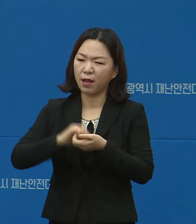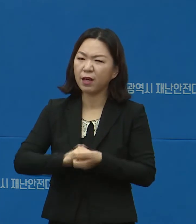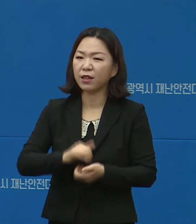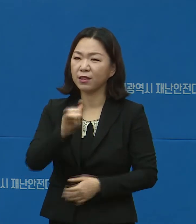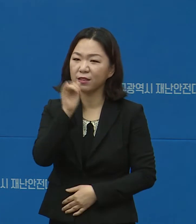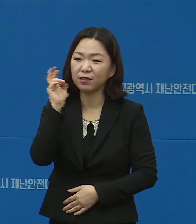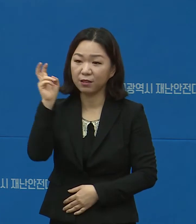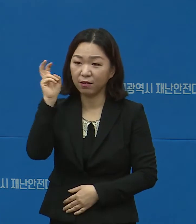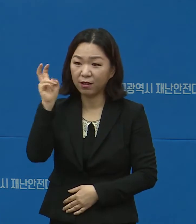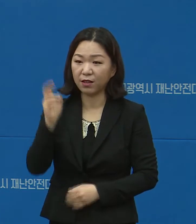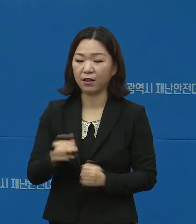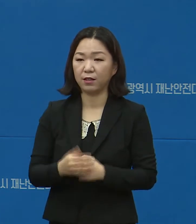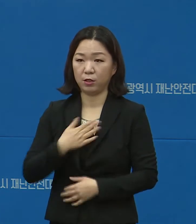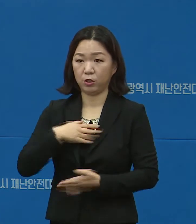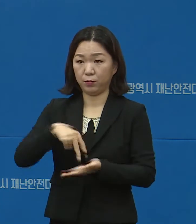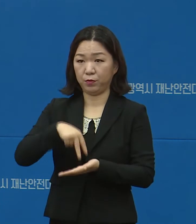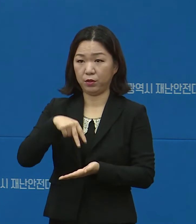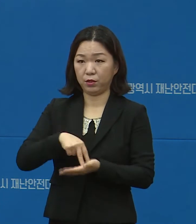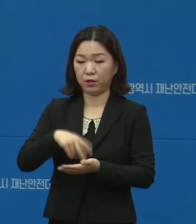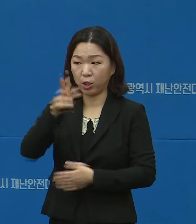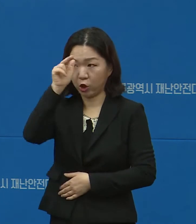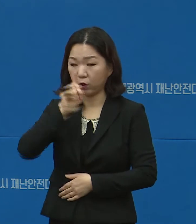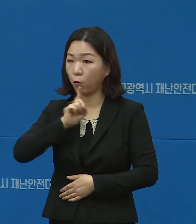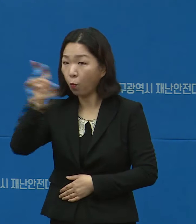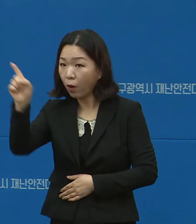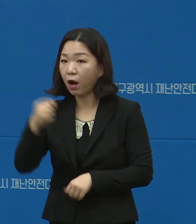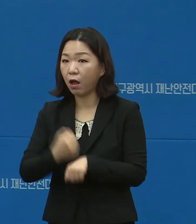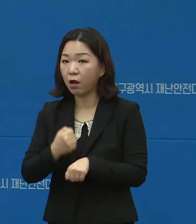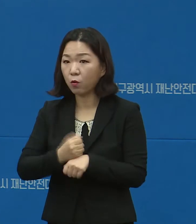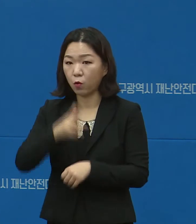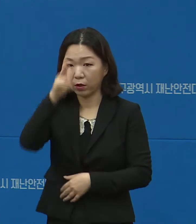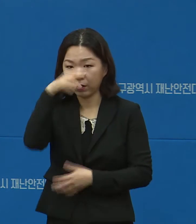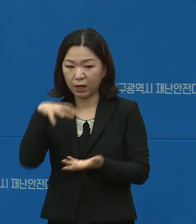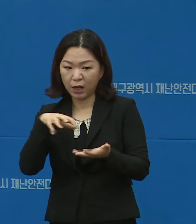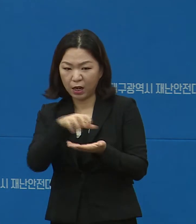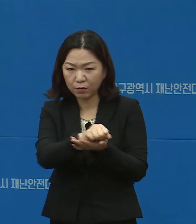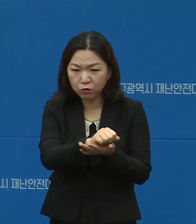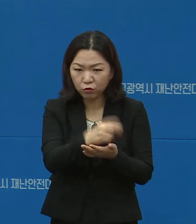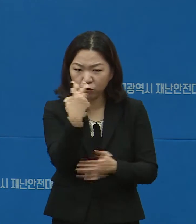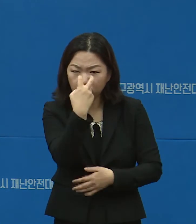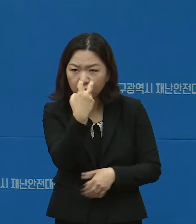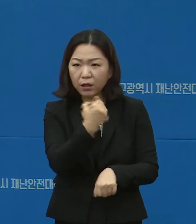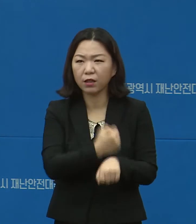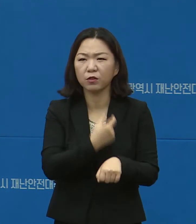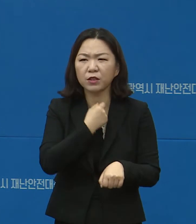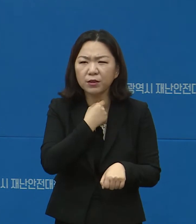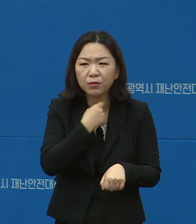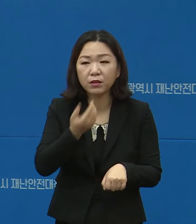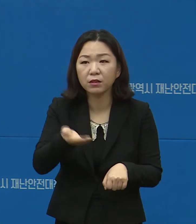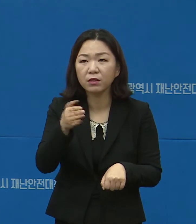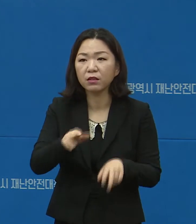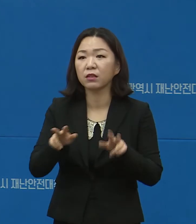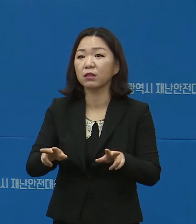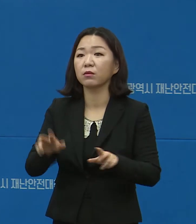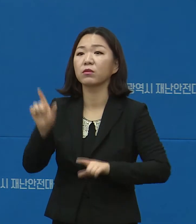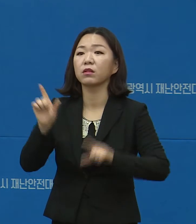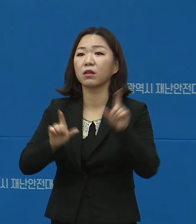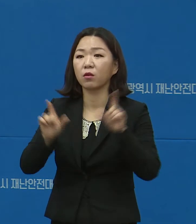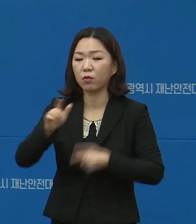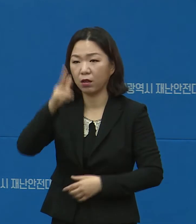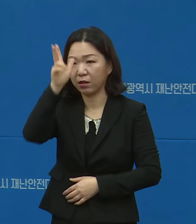있습니다. 그래서 저희들은 경찰에 고발하였고 경찰이 압수수색을 해주기를 바랐습니다만은 현실적으로